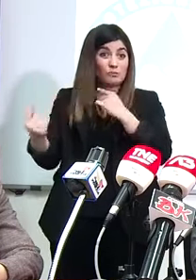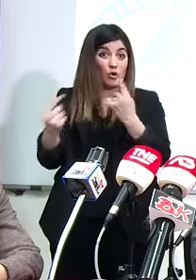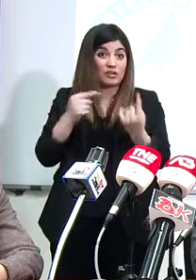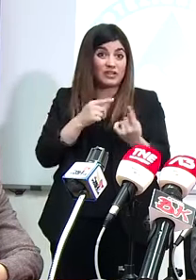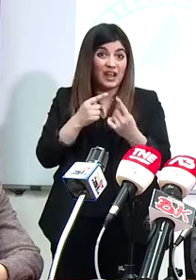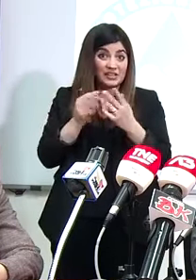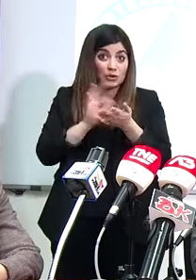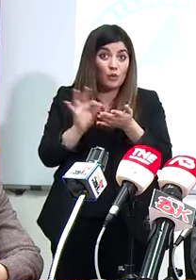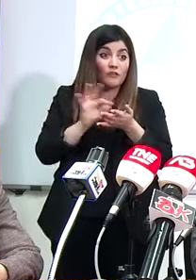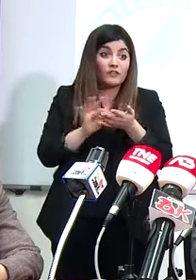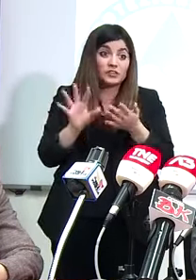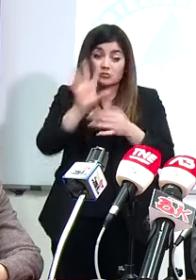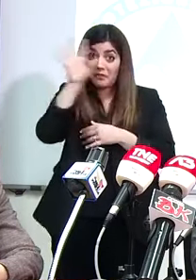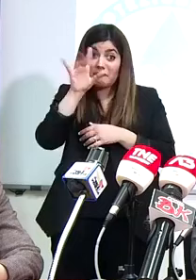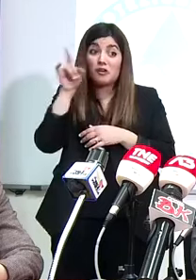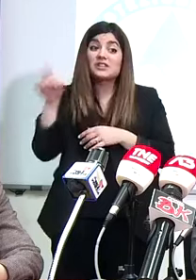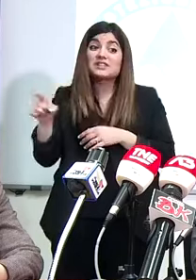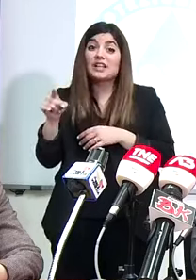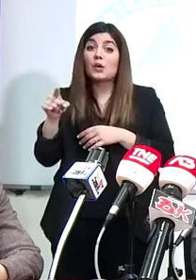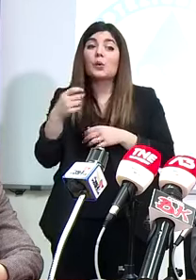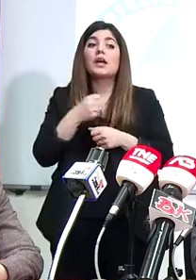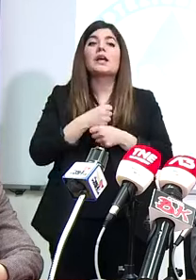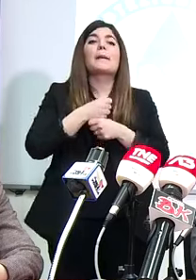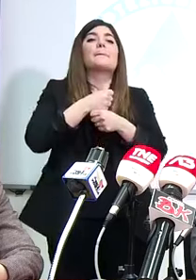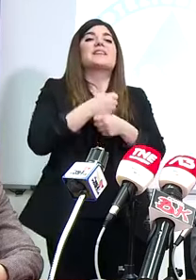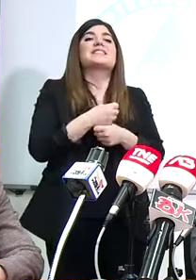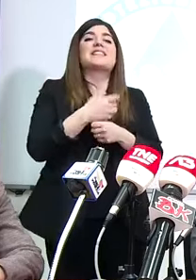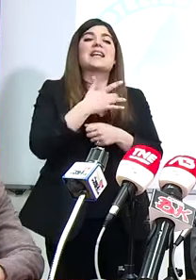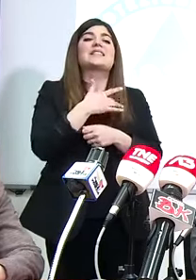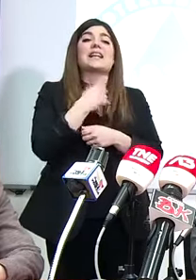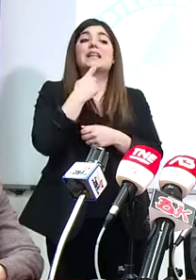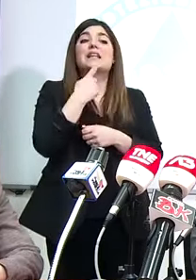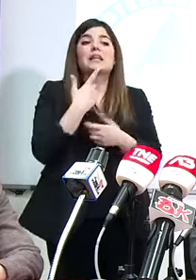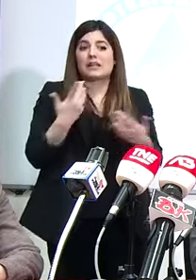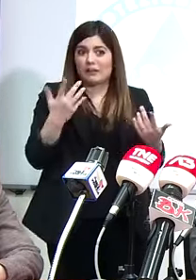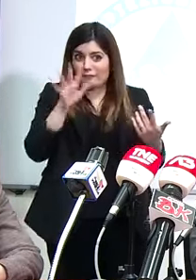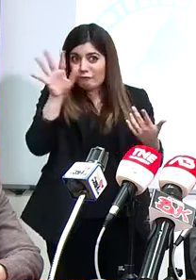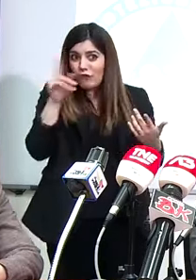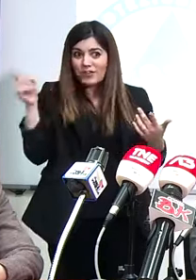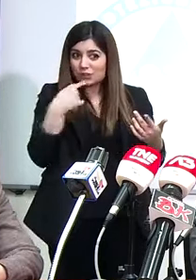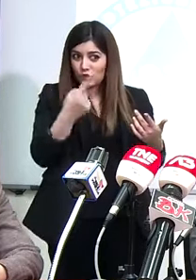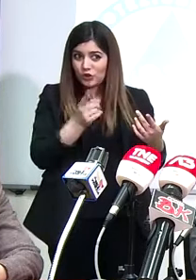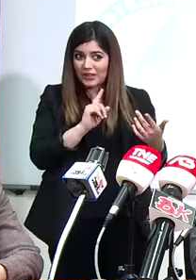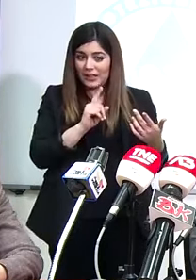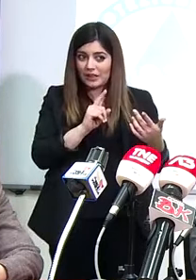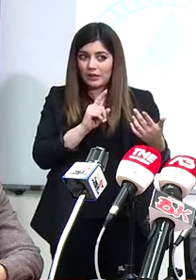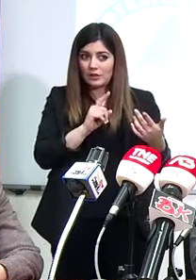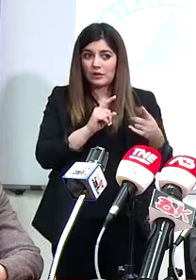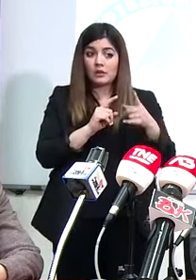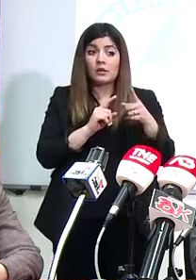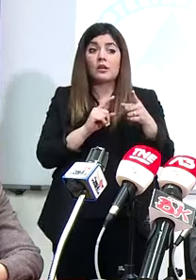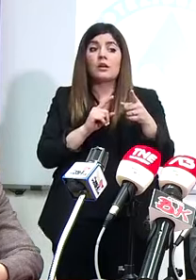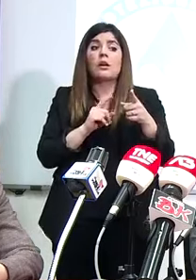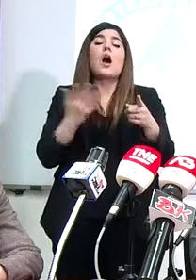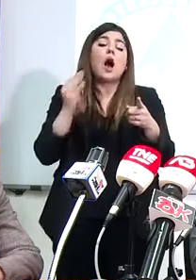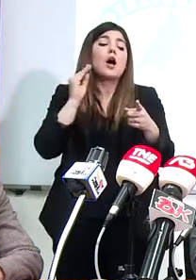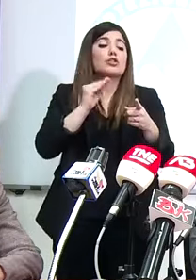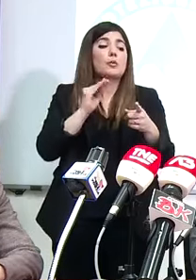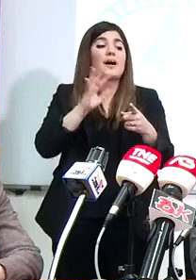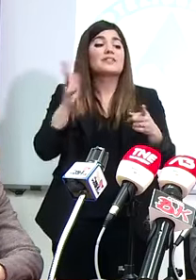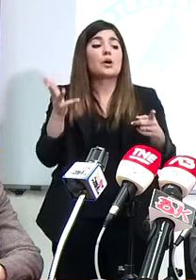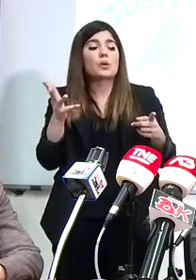rappresenta semplicemente continuato mandare mail non ve lo so dire non è questo il punto perché l'altra domanda che tutti si pongono il fermo